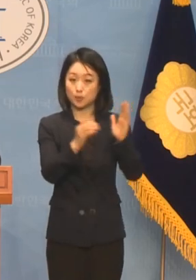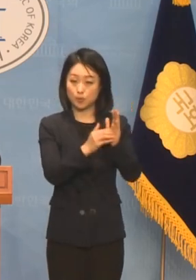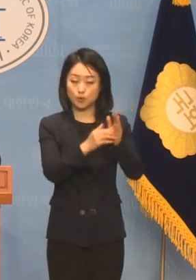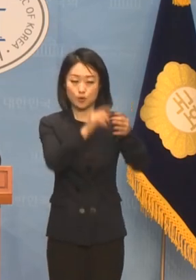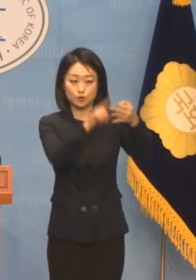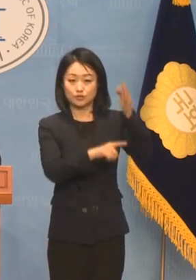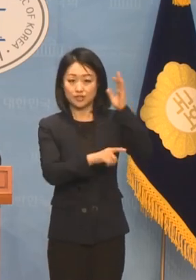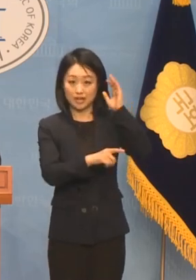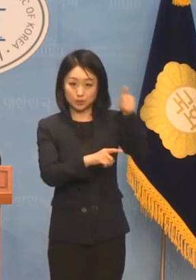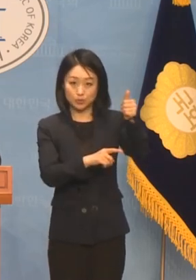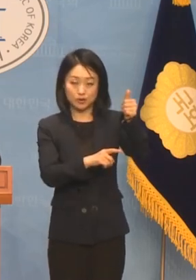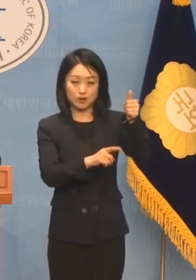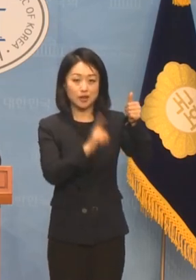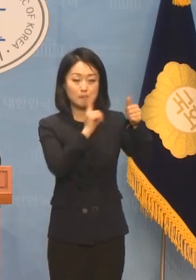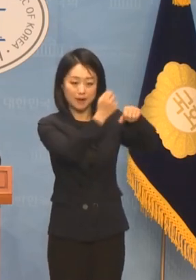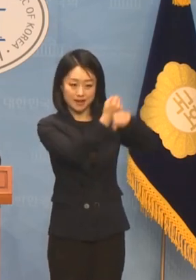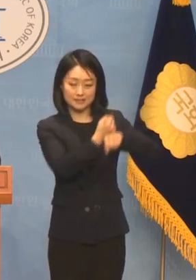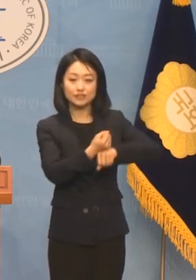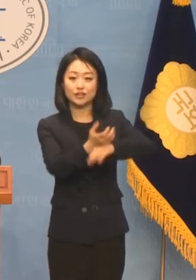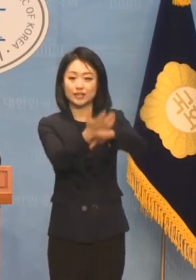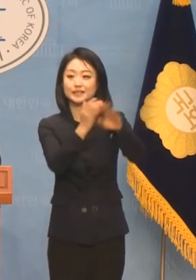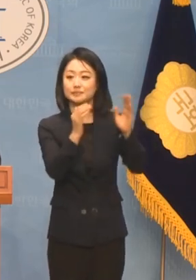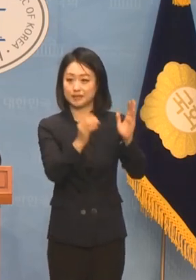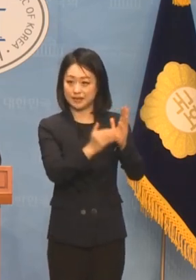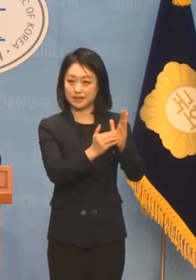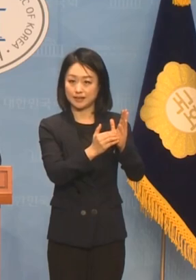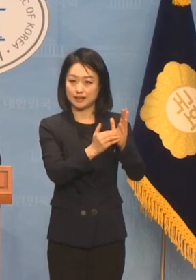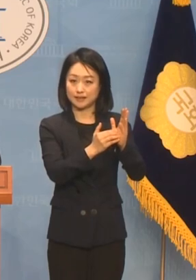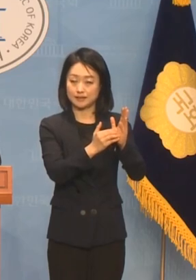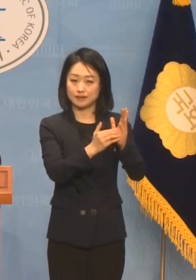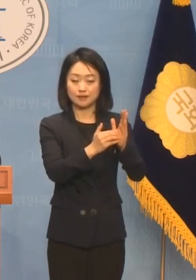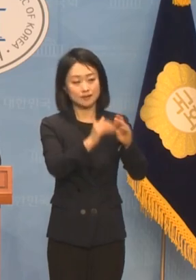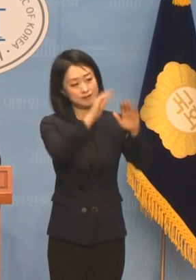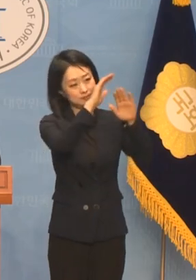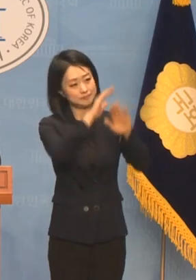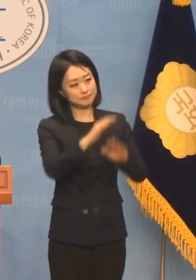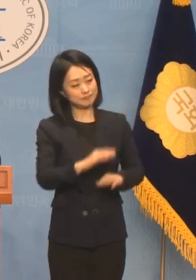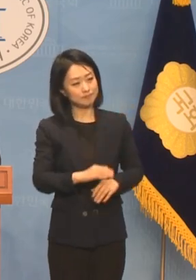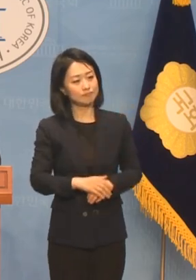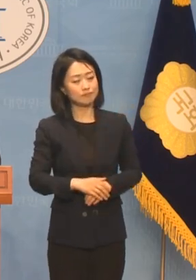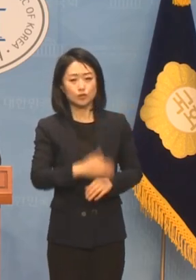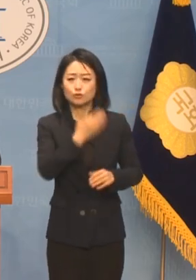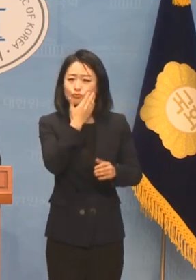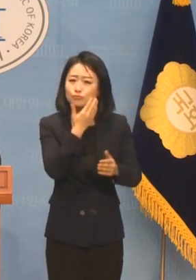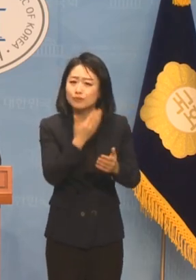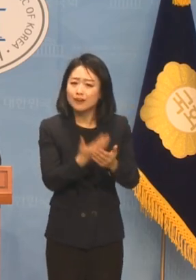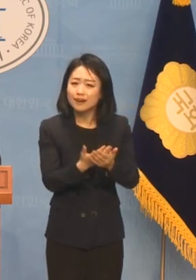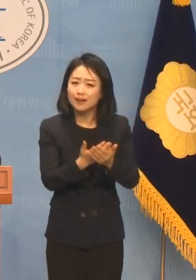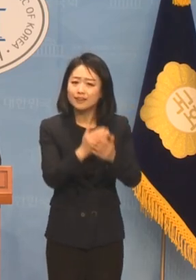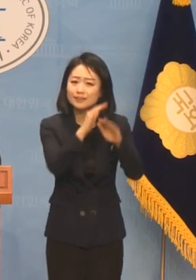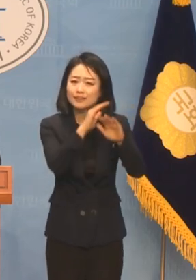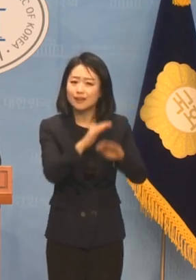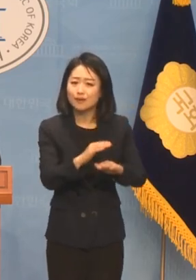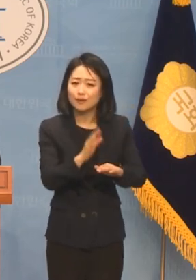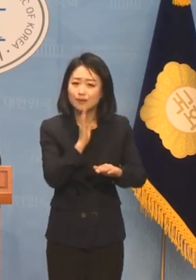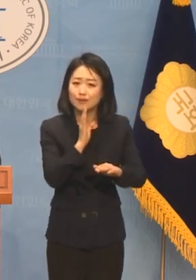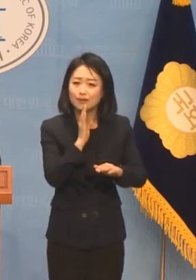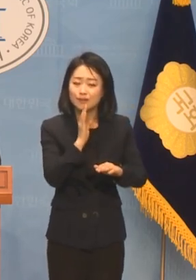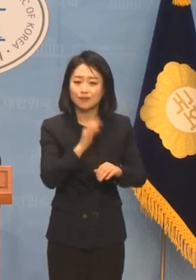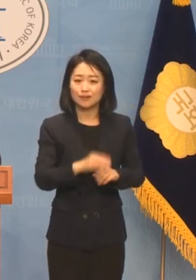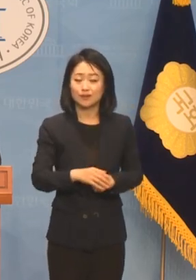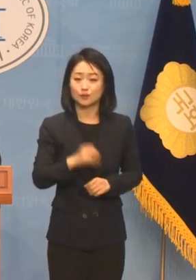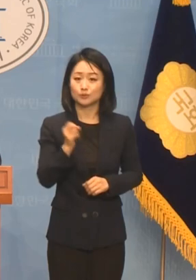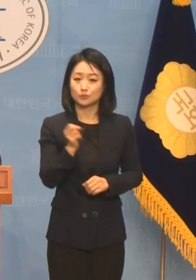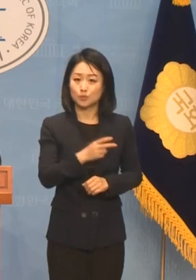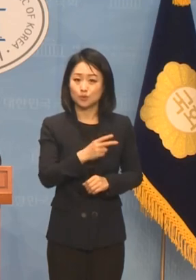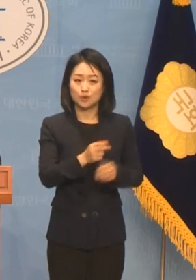윤 대통령이 이같이 말했다고 전했습니다. 이런 중대한 사안을 곧 사퇴할 게 뻔히